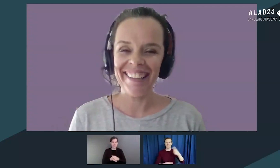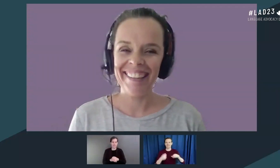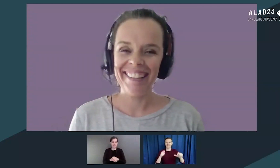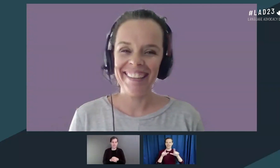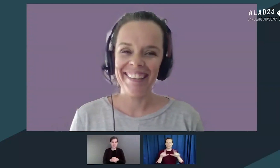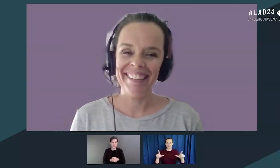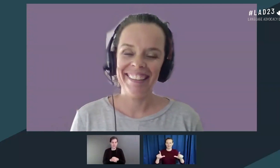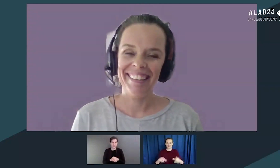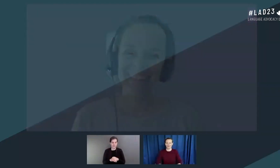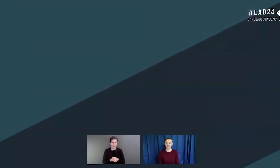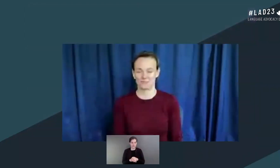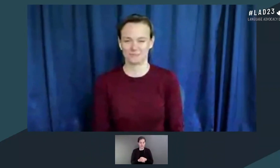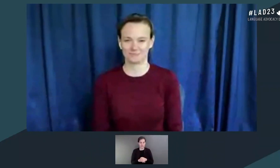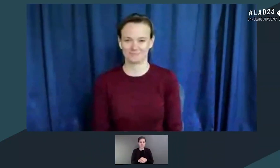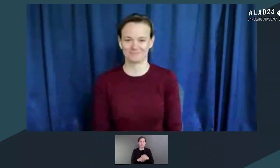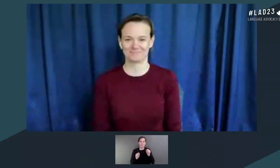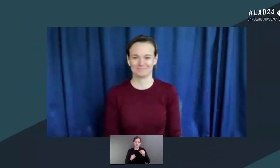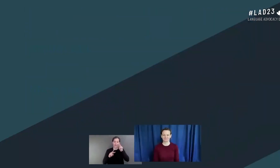Canada.